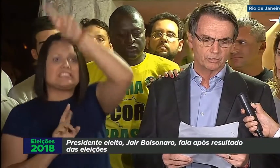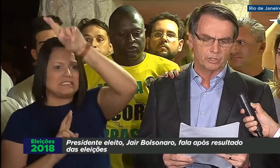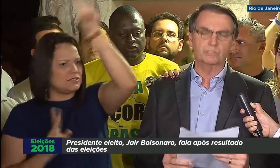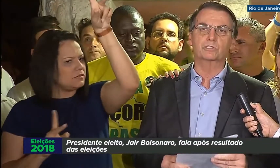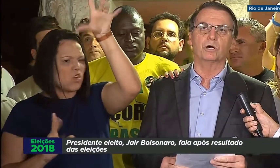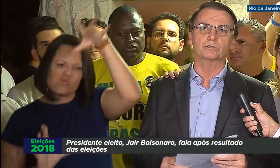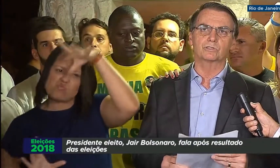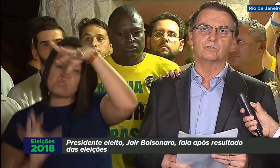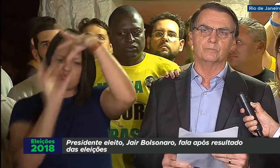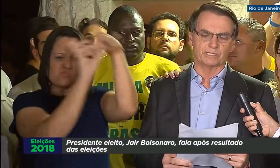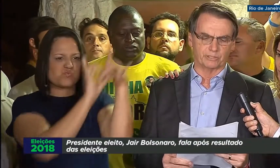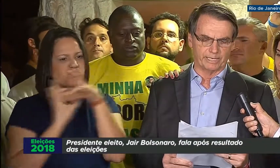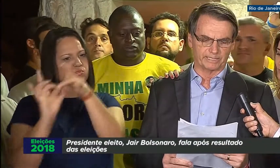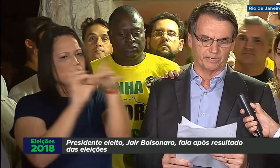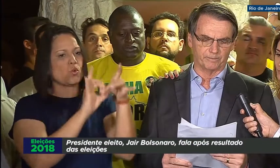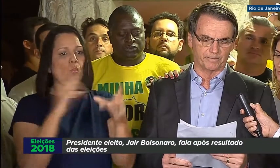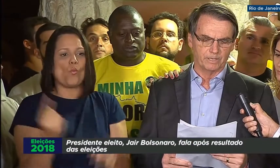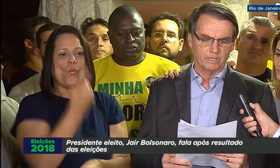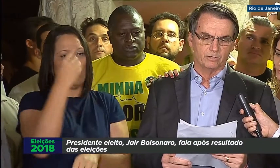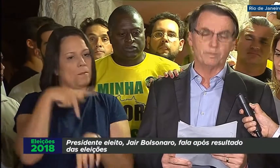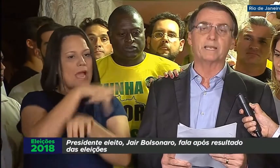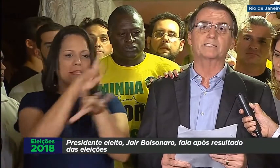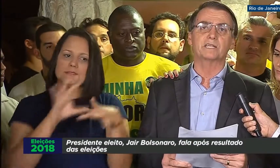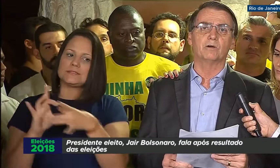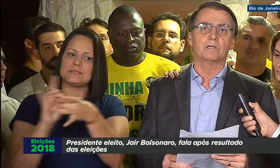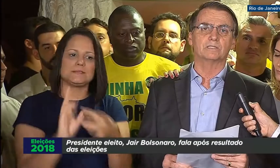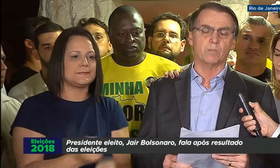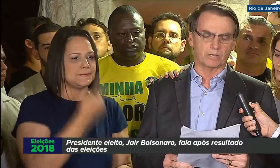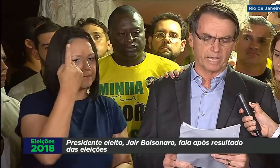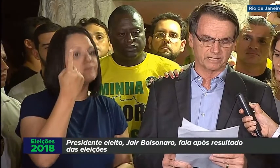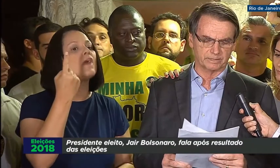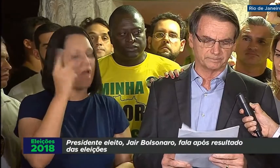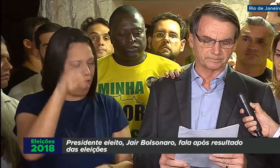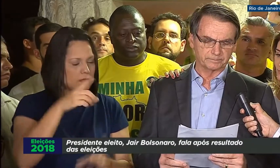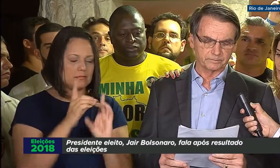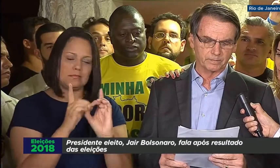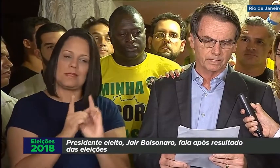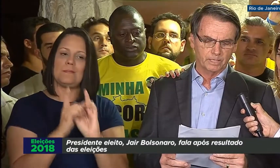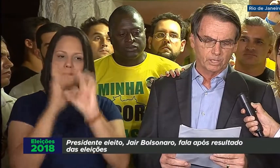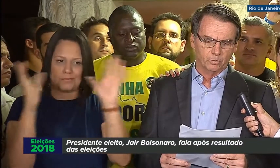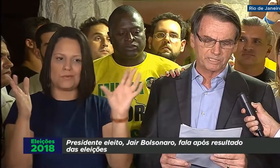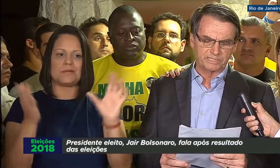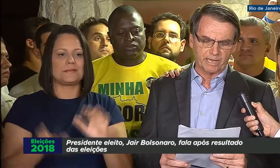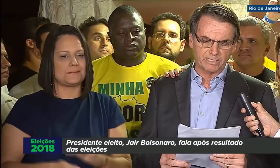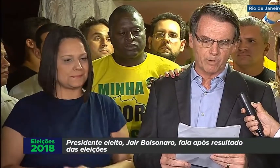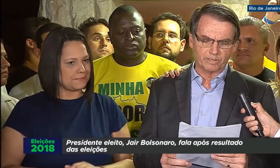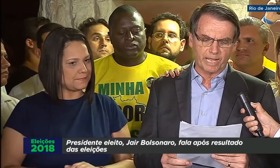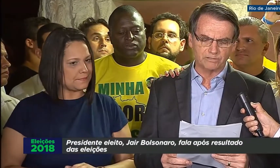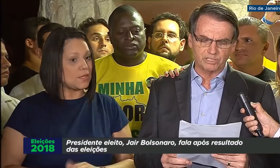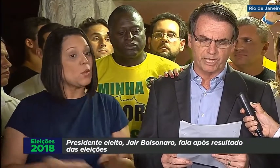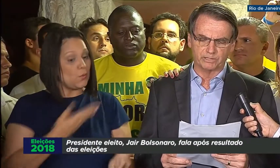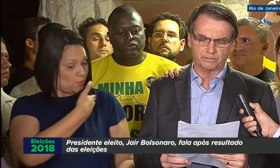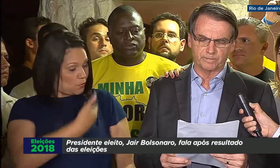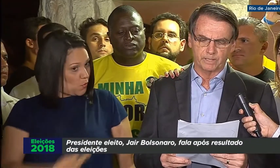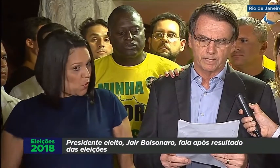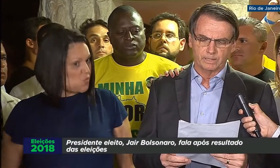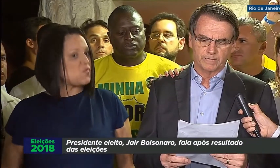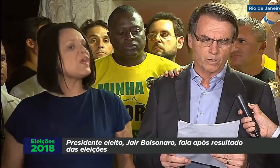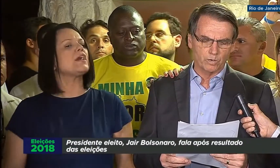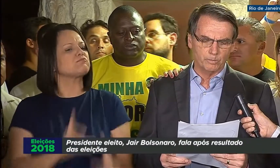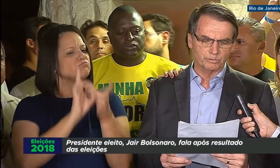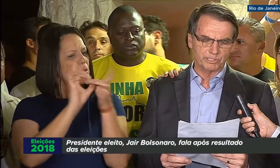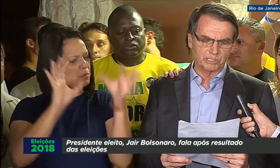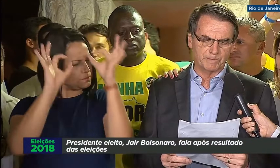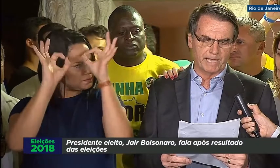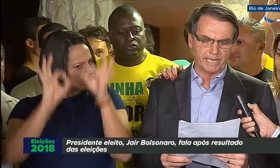país. Somos todos uma só nação. Uma nação democrática. O Estado Democrático de Direito